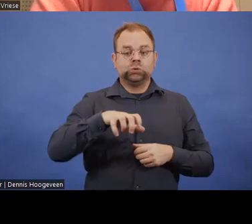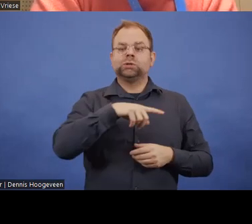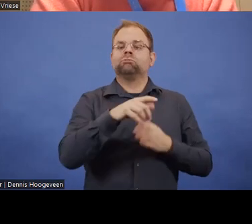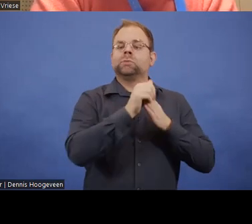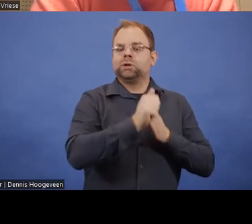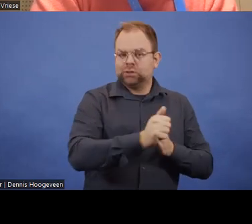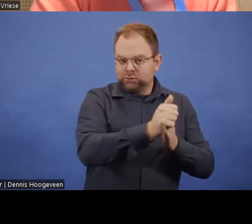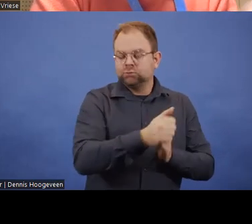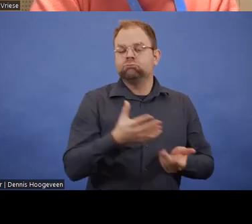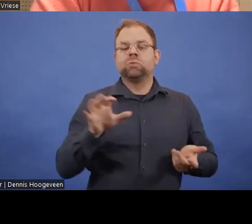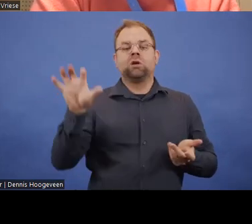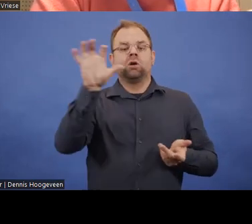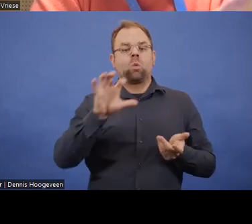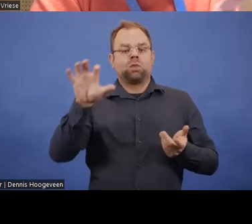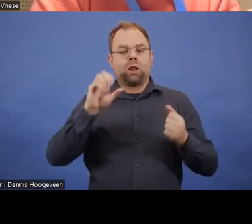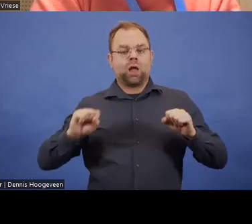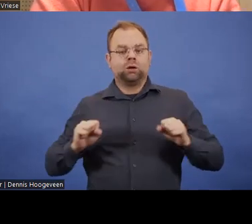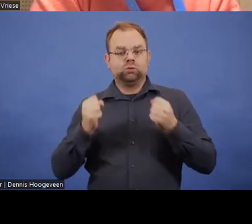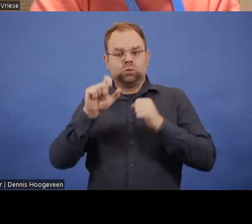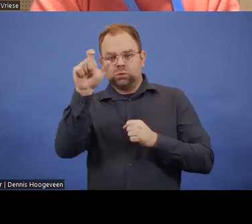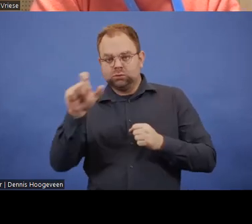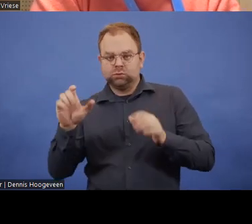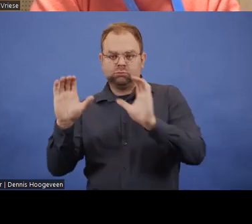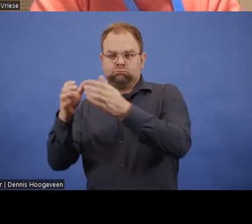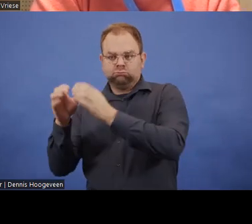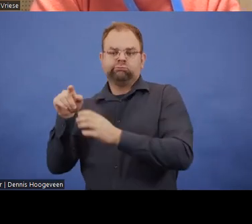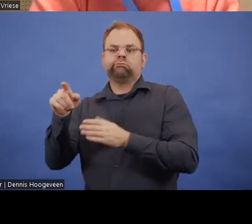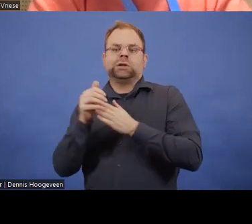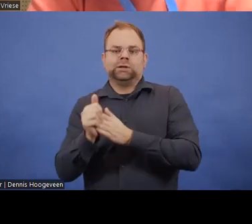organizan cada 3 meses.